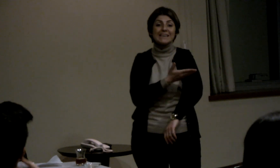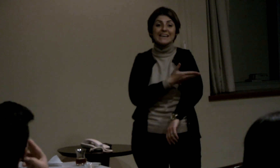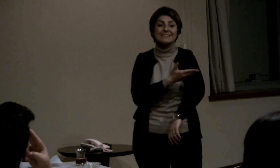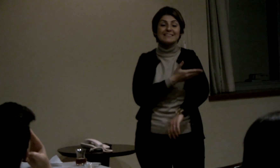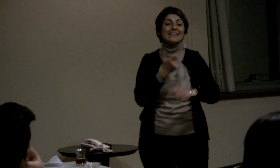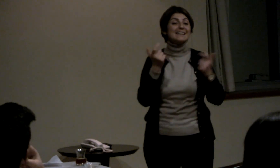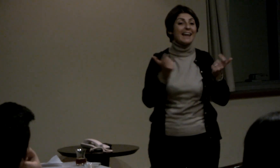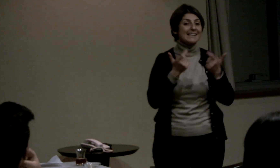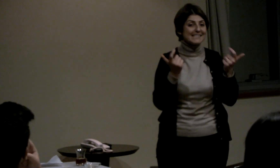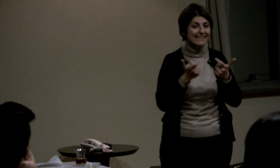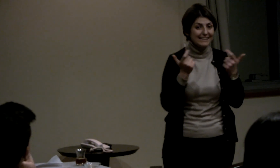Memleket neresi?